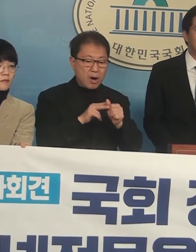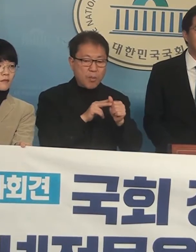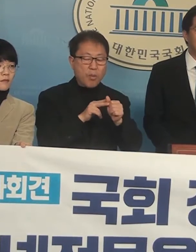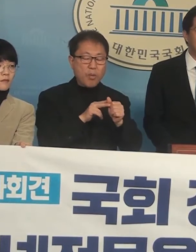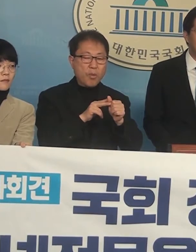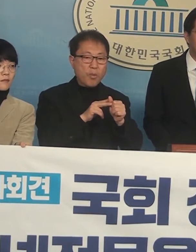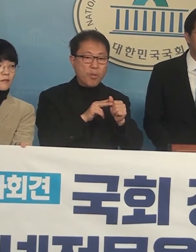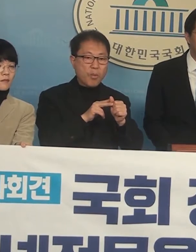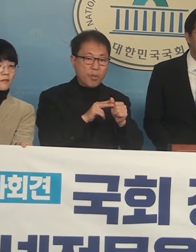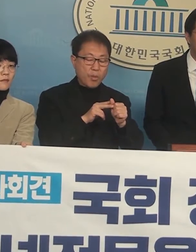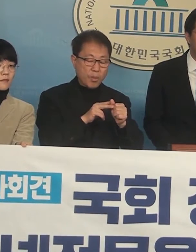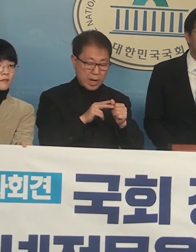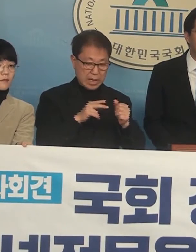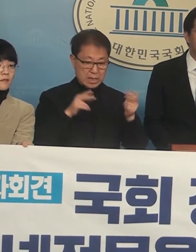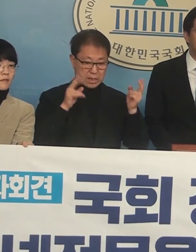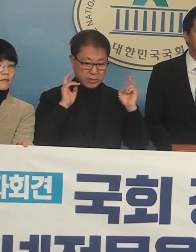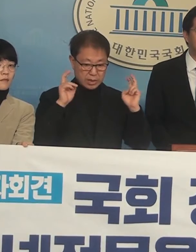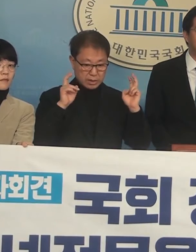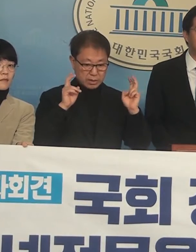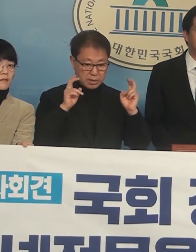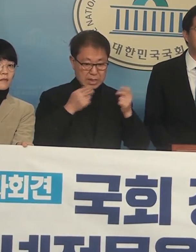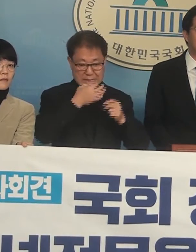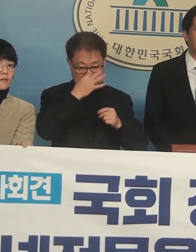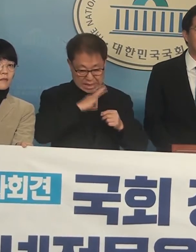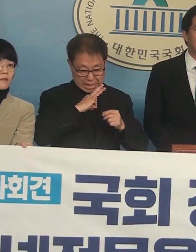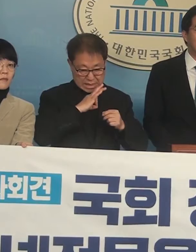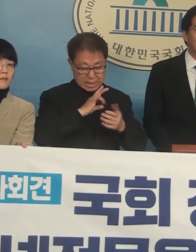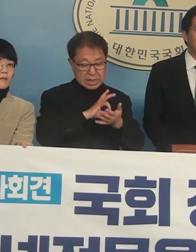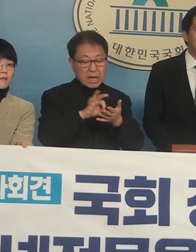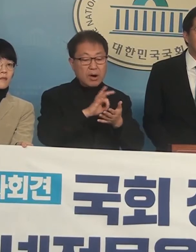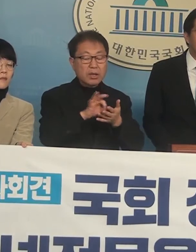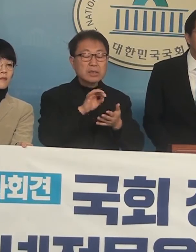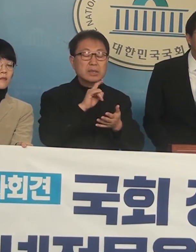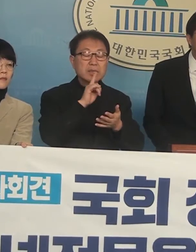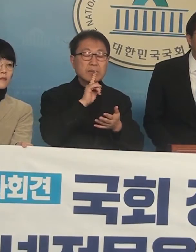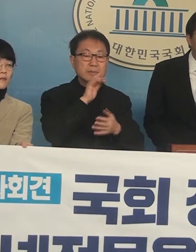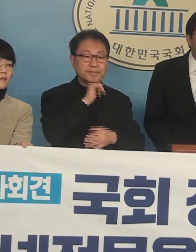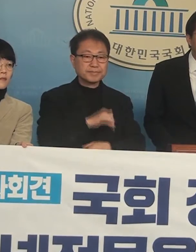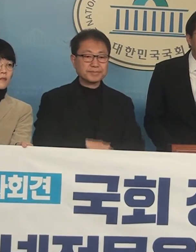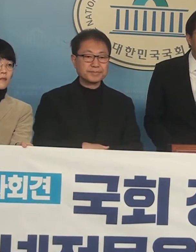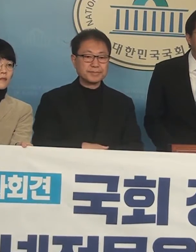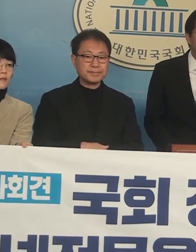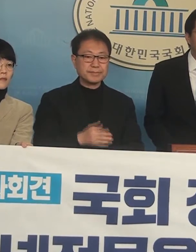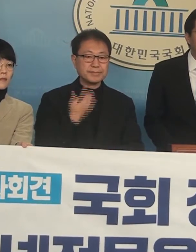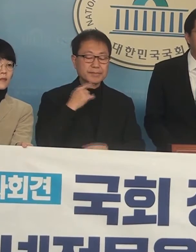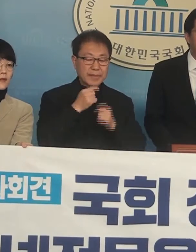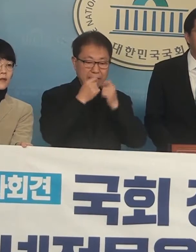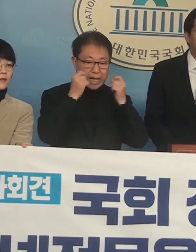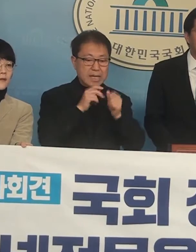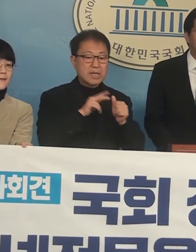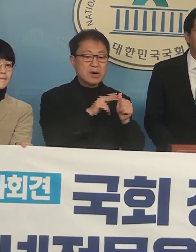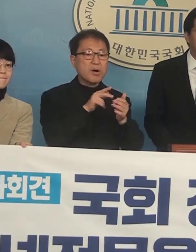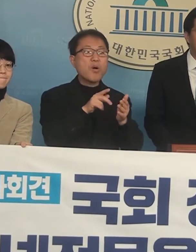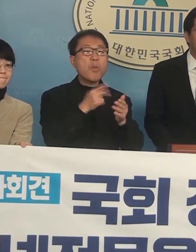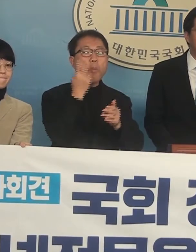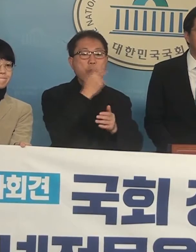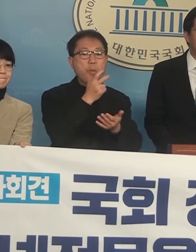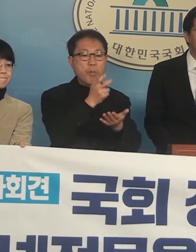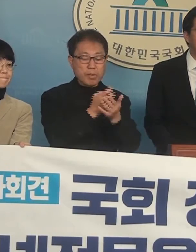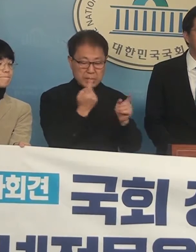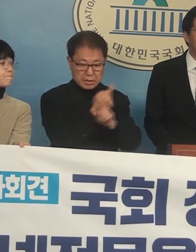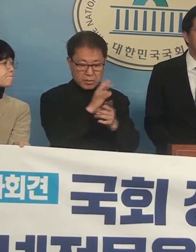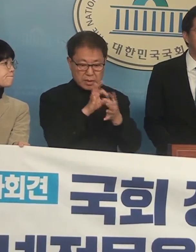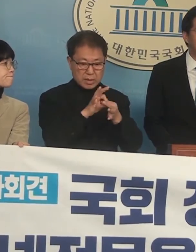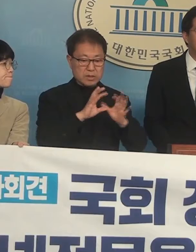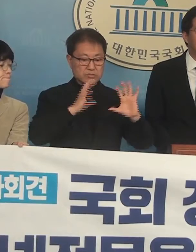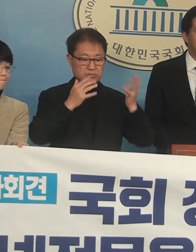처리해서 이렇게 상업적으로 이용하겠다는 것을 분명히 하고 있습니다. 저희는 지난번 개인정보보호법 개정과 관련해서